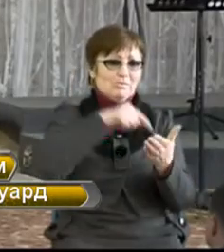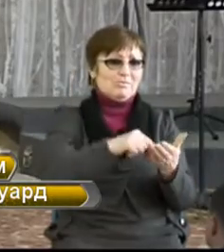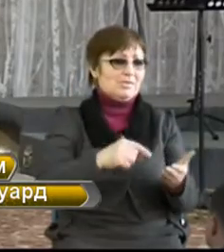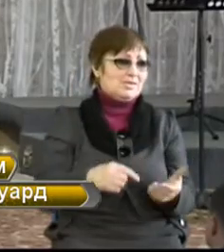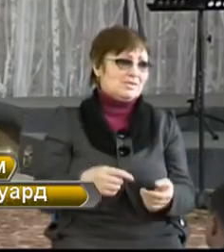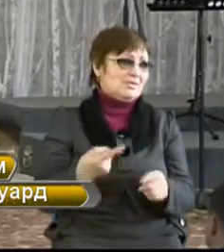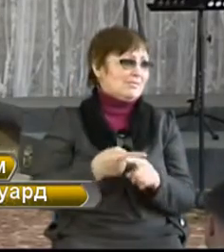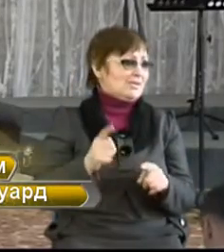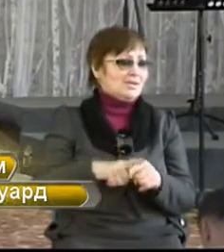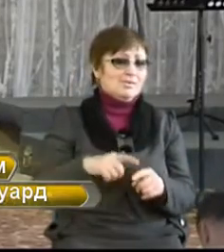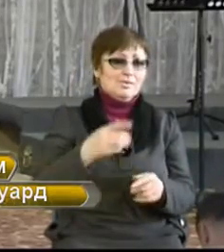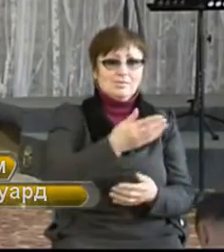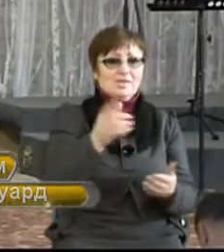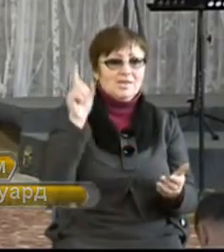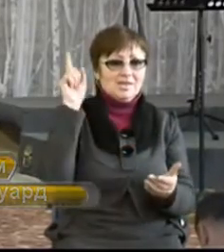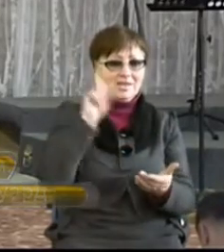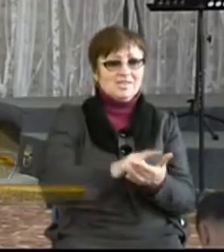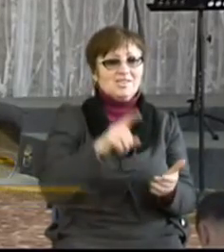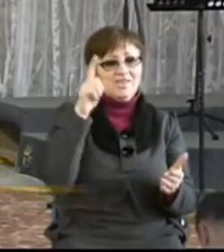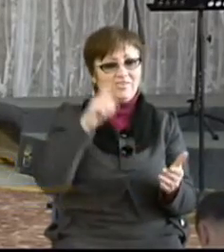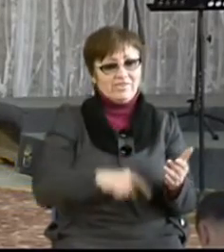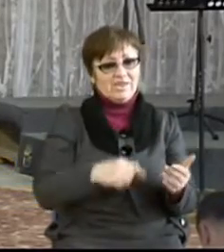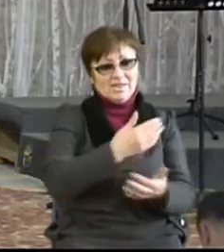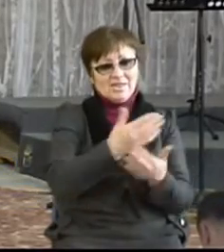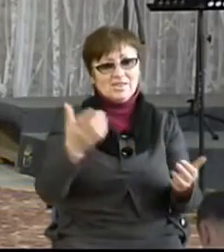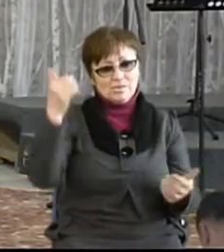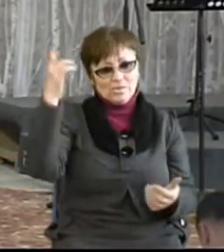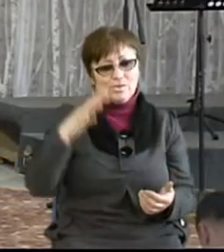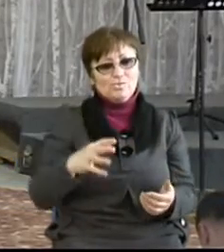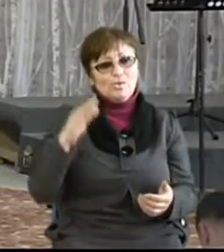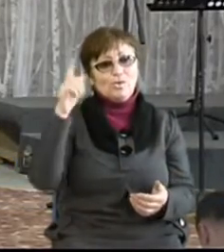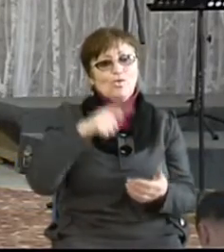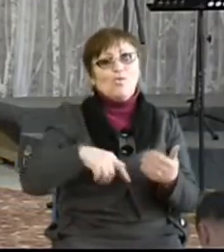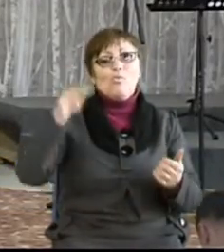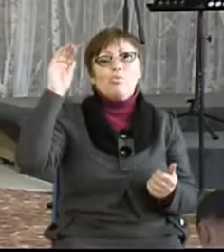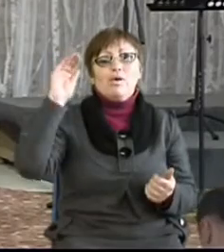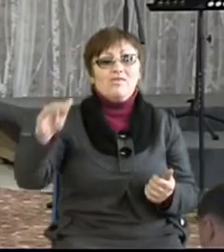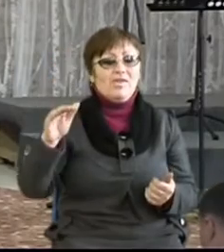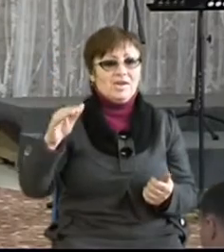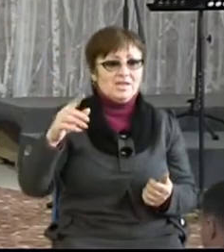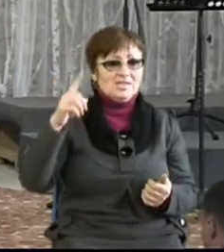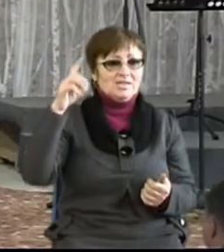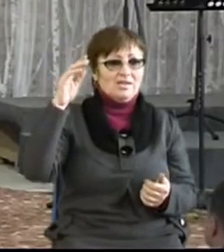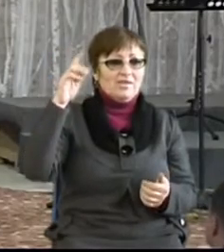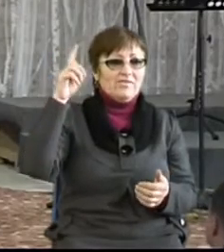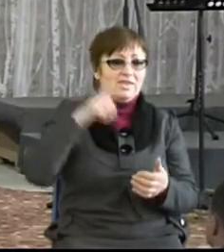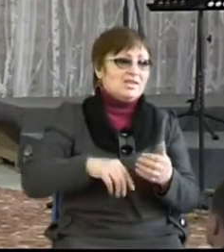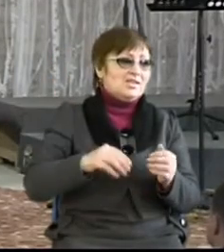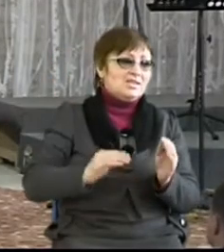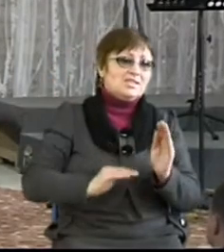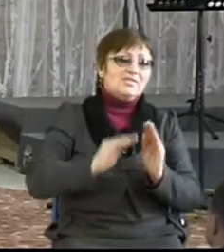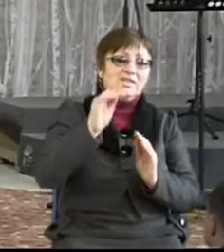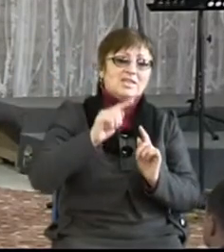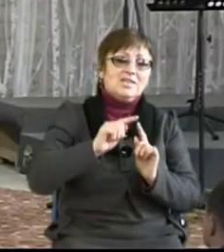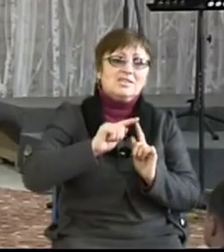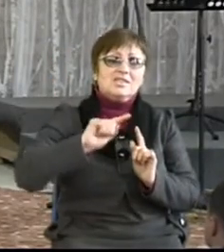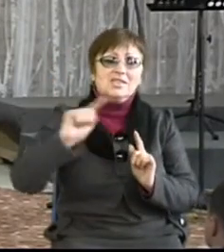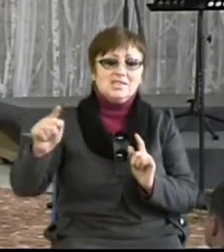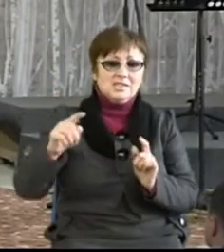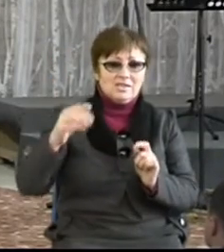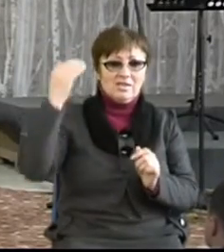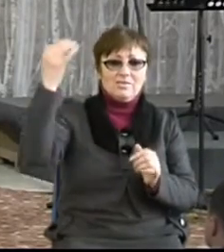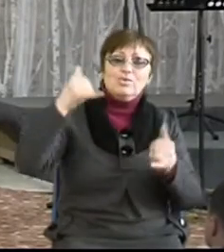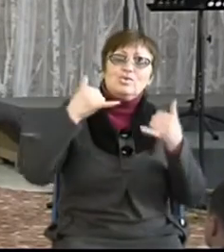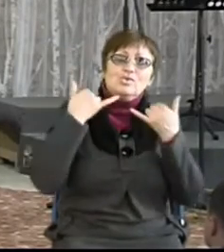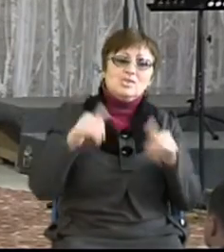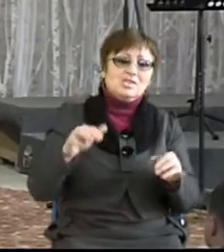должны верить нашему Господу, уповать на Него, верить в это сверхъестественное, верить в Его чудеса, верить